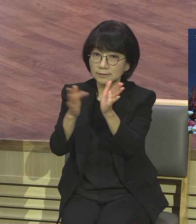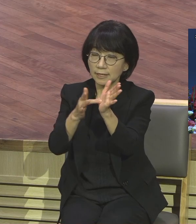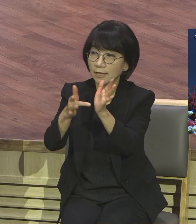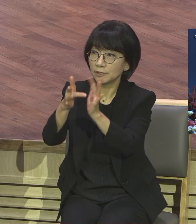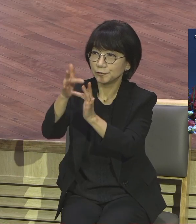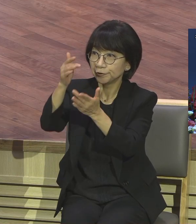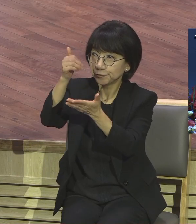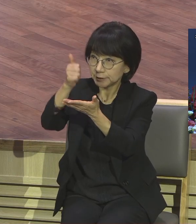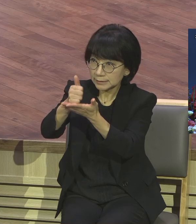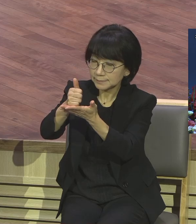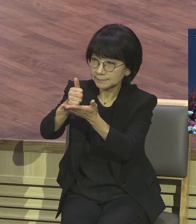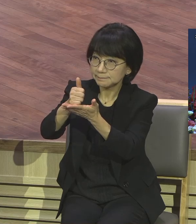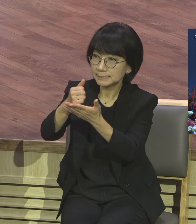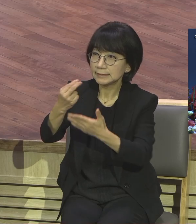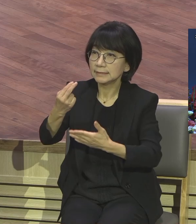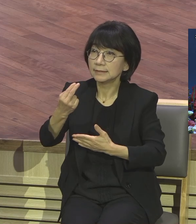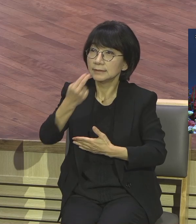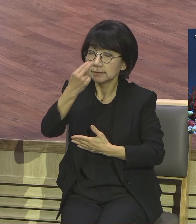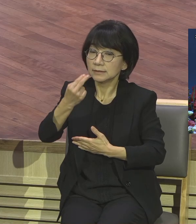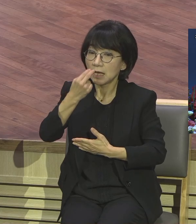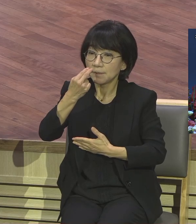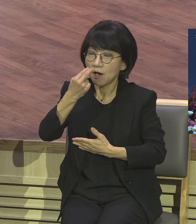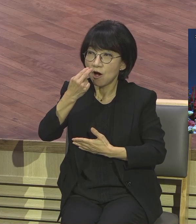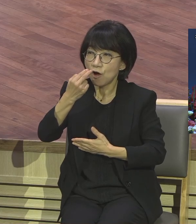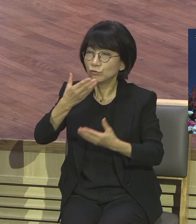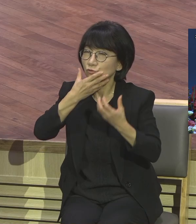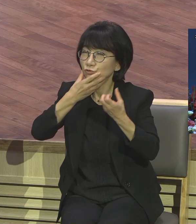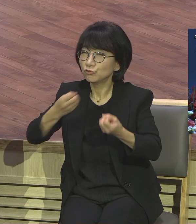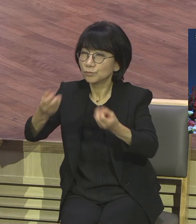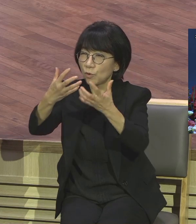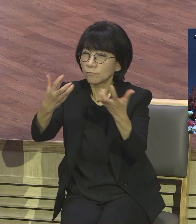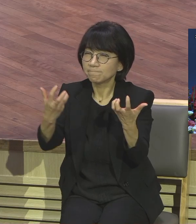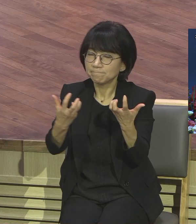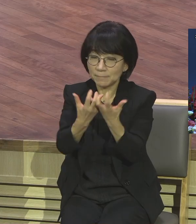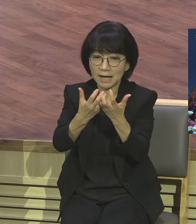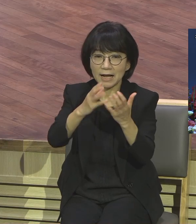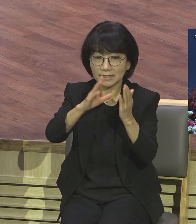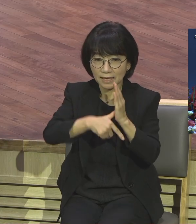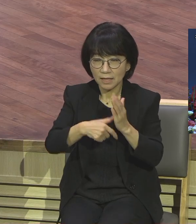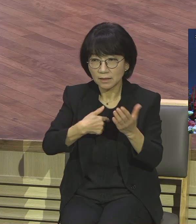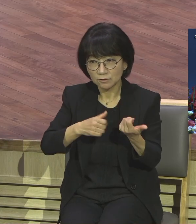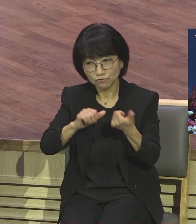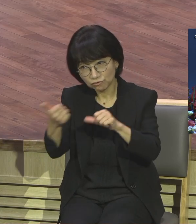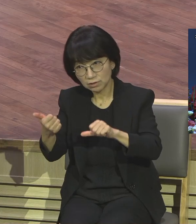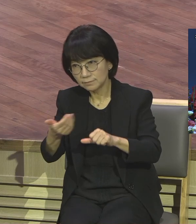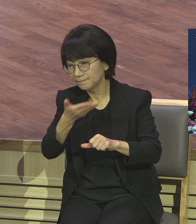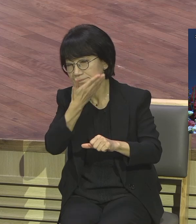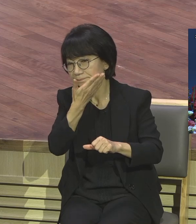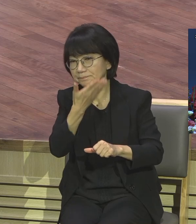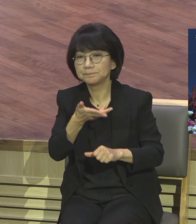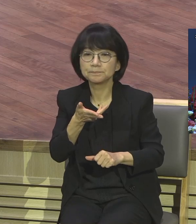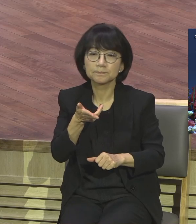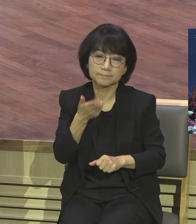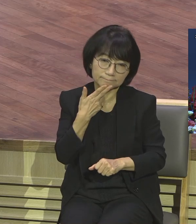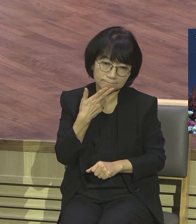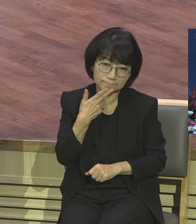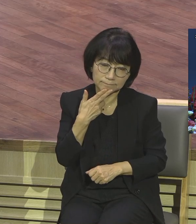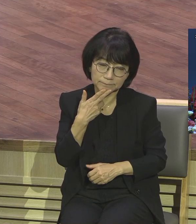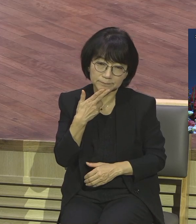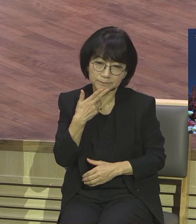예수 생명 축복을 내가 얼마나 누리냐 따라서 아깝지 않습니다. 내 하나밖에 없는 목숨도 아깝지 않습니다.